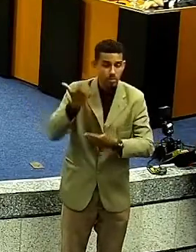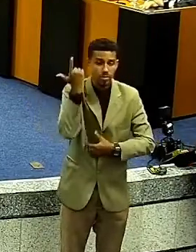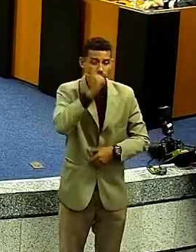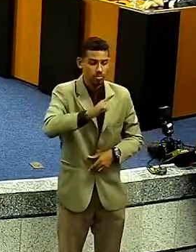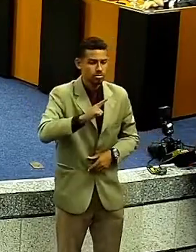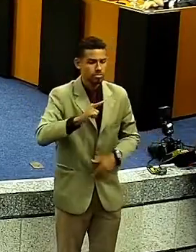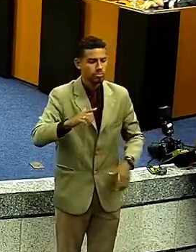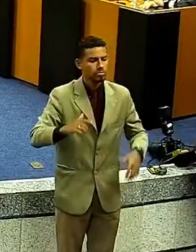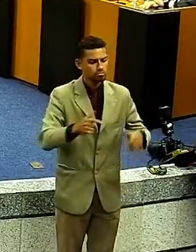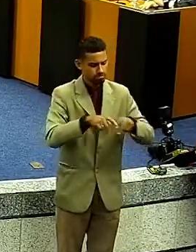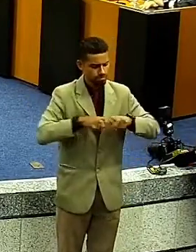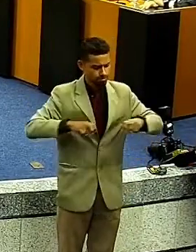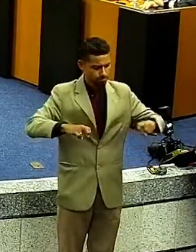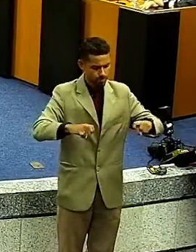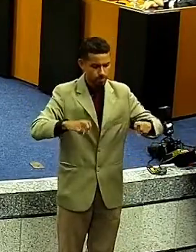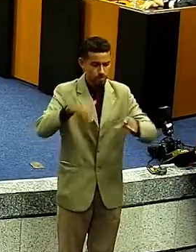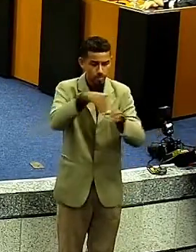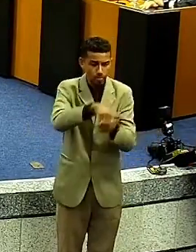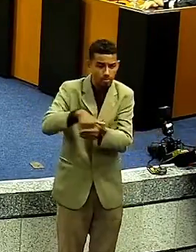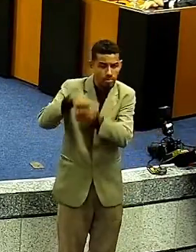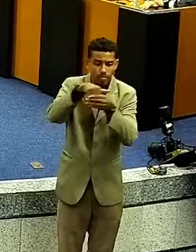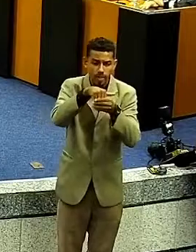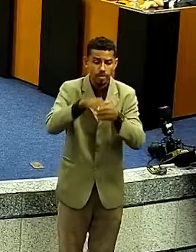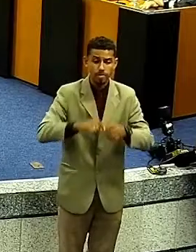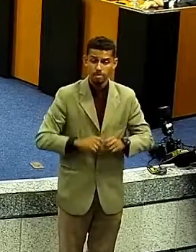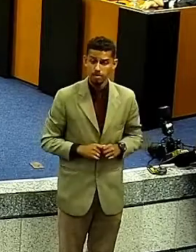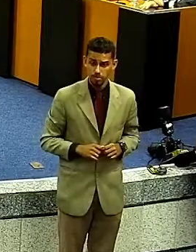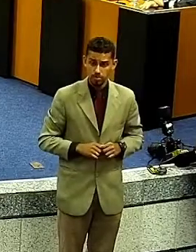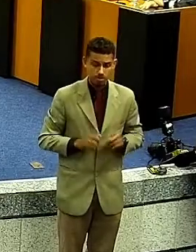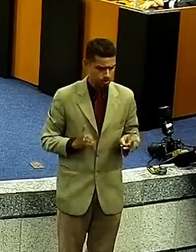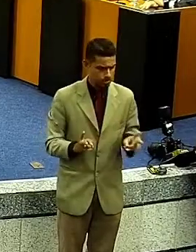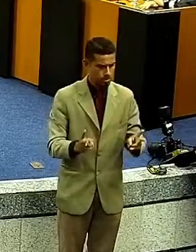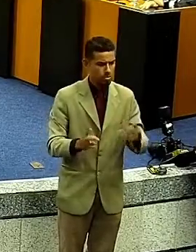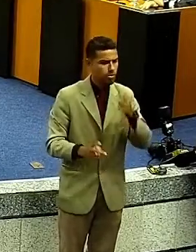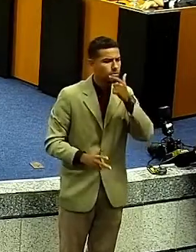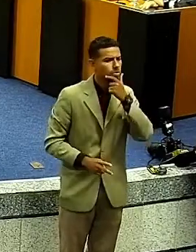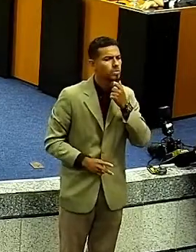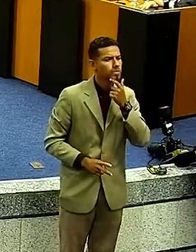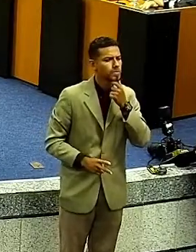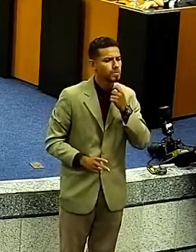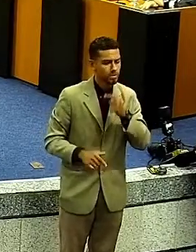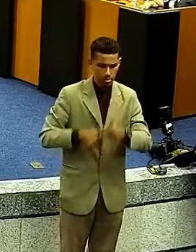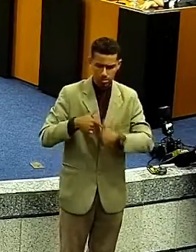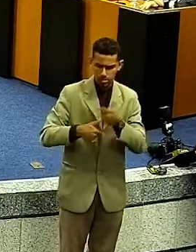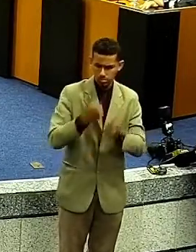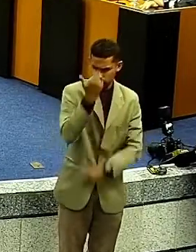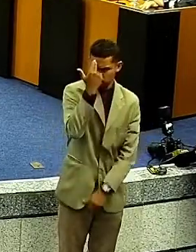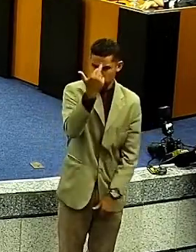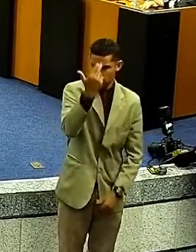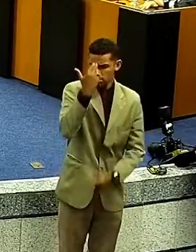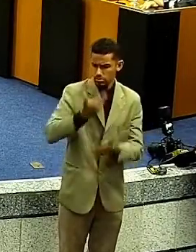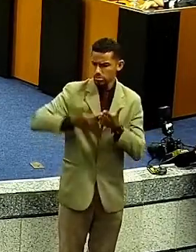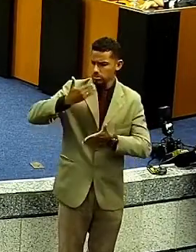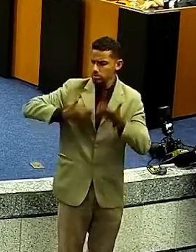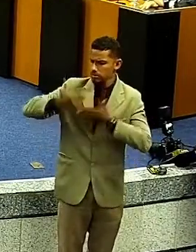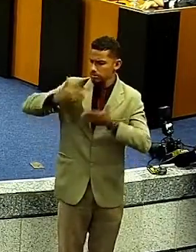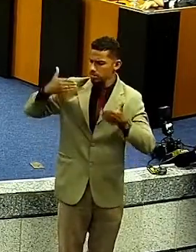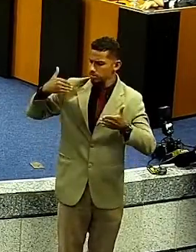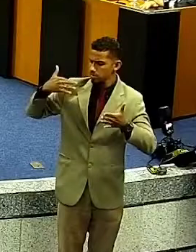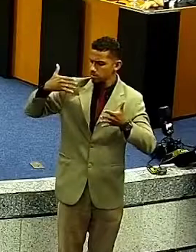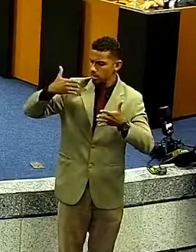CTE eleitoral mas digo sempre que o homem com a sua história com a história que construiu com a sua